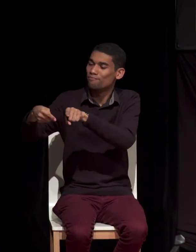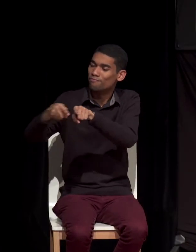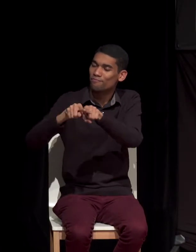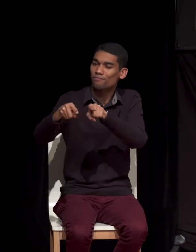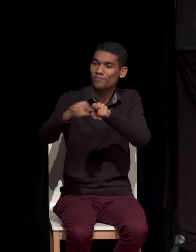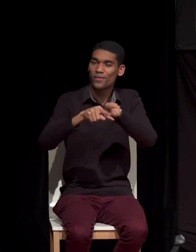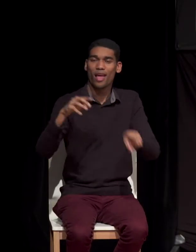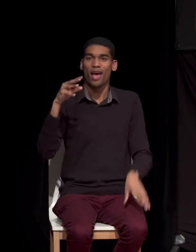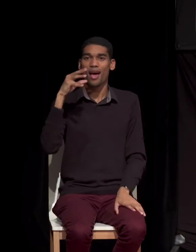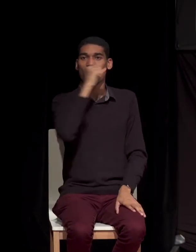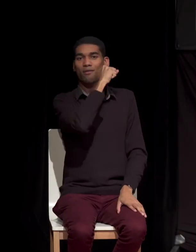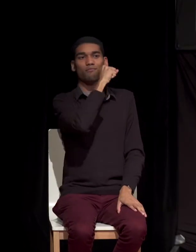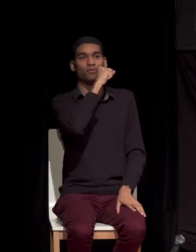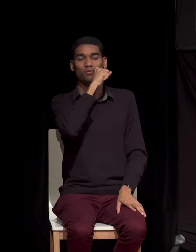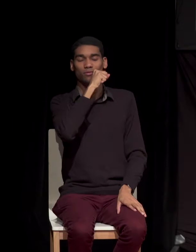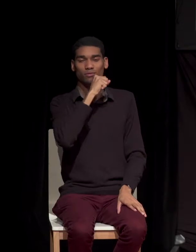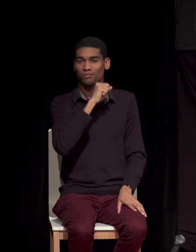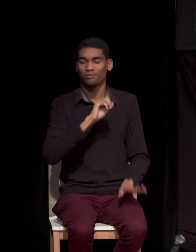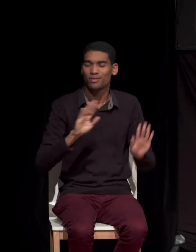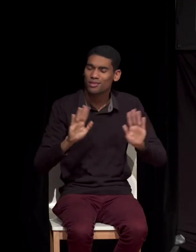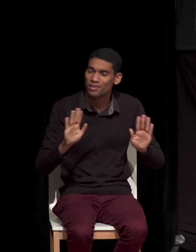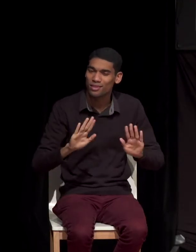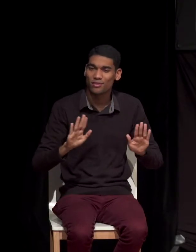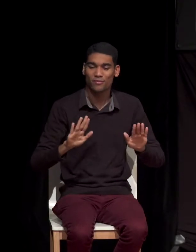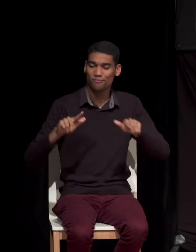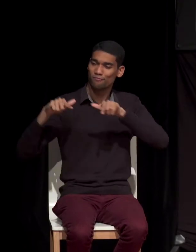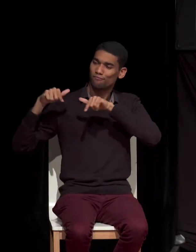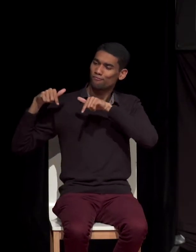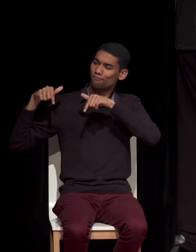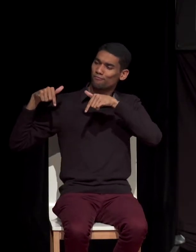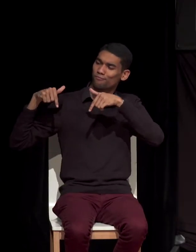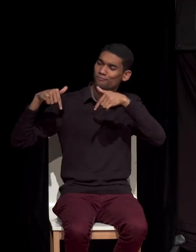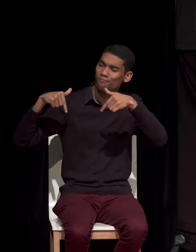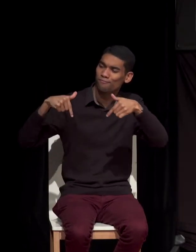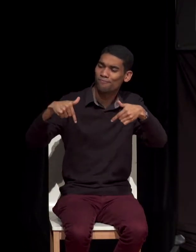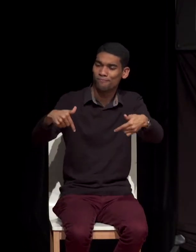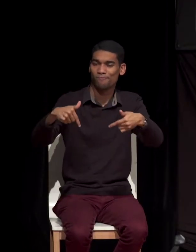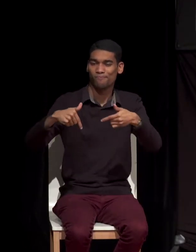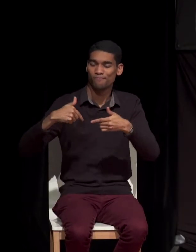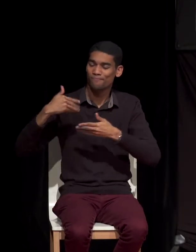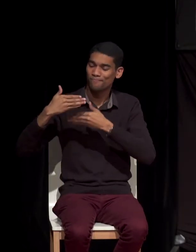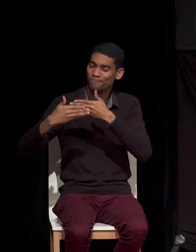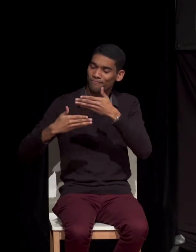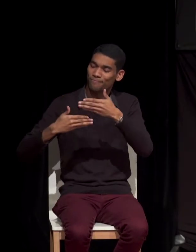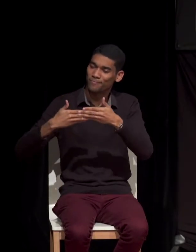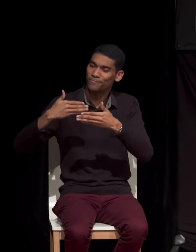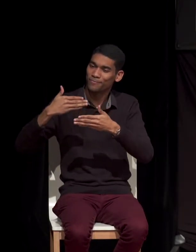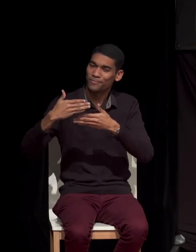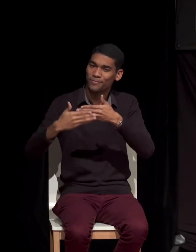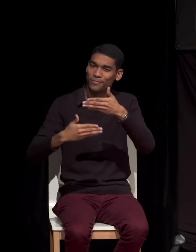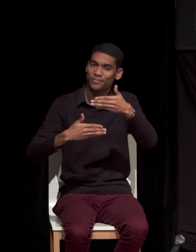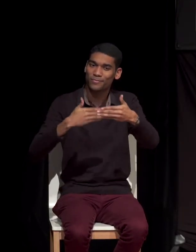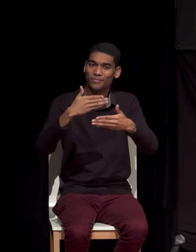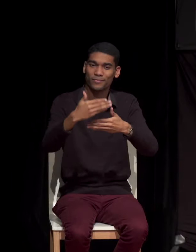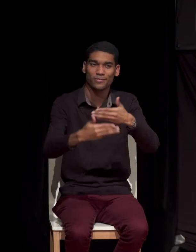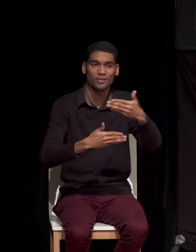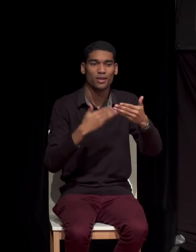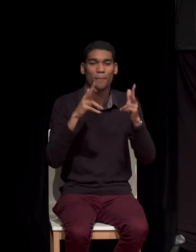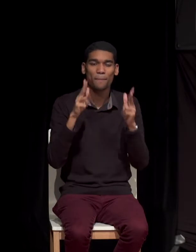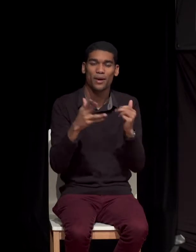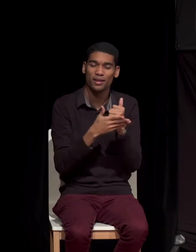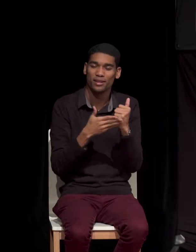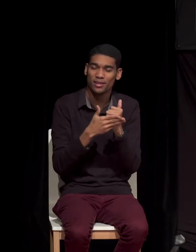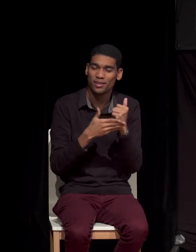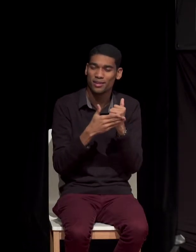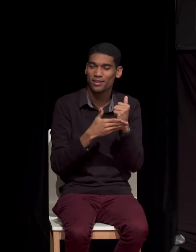vai. É isso que eu estou tentando mostrar também. Essa luta que veio de antes, ela vai construindo os pilares, né? A gente vai